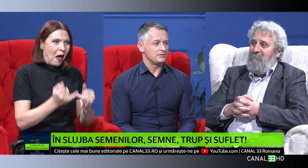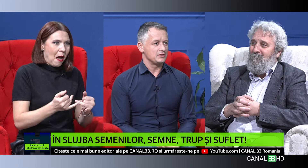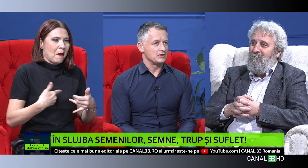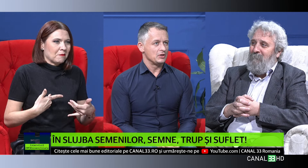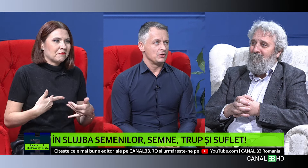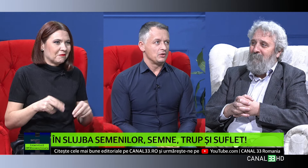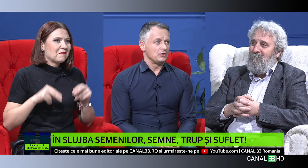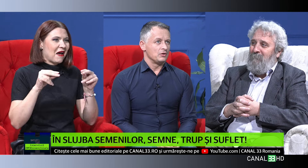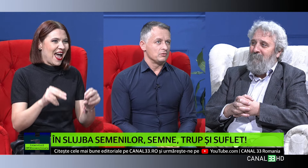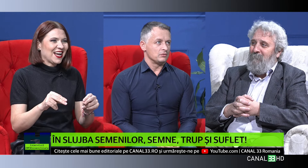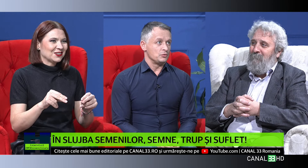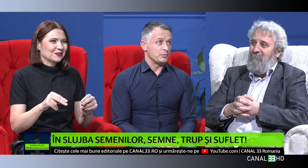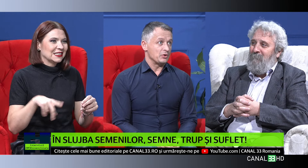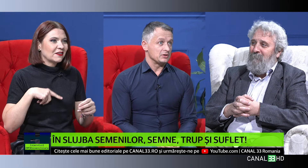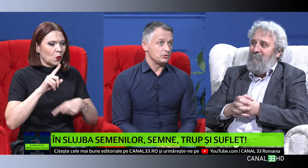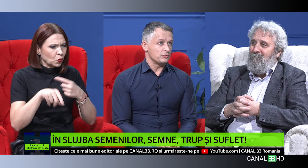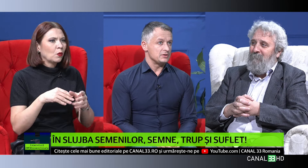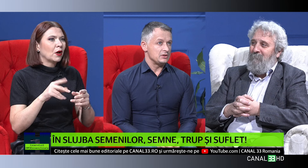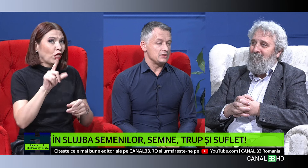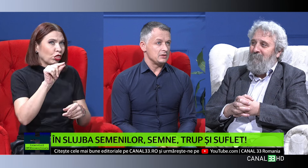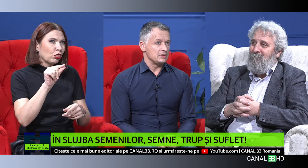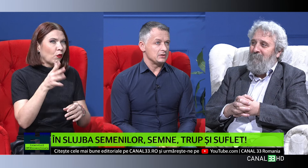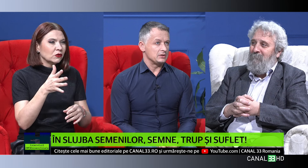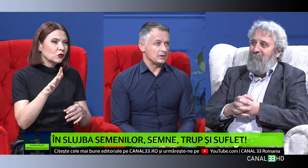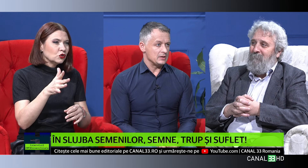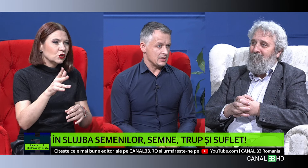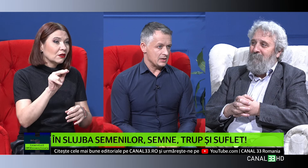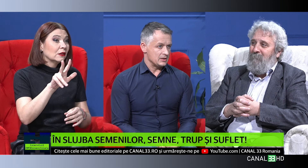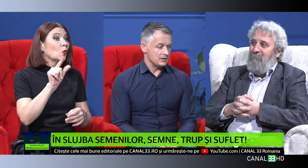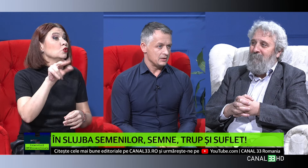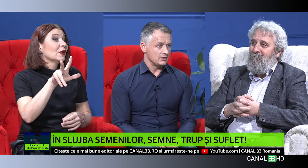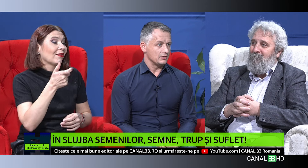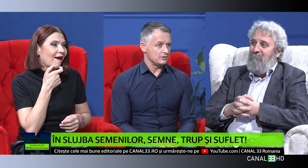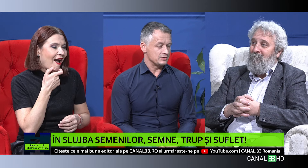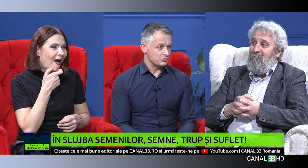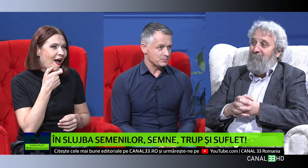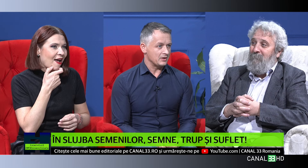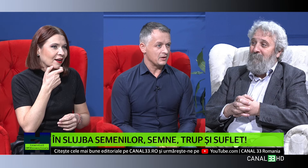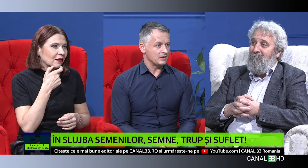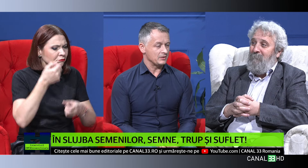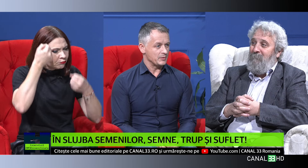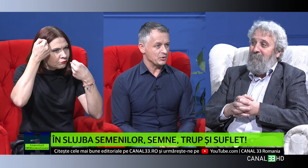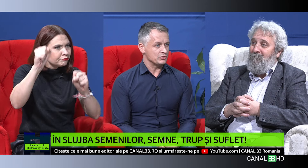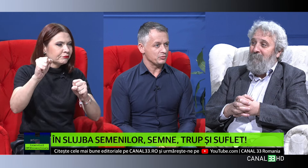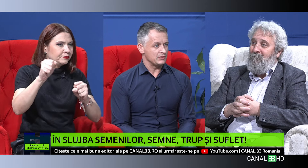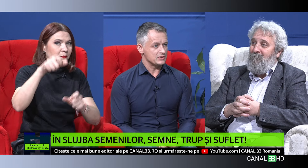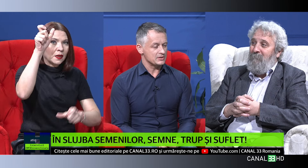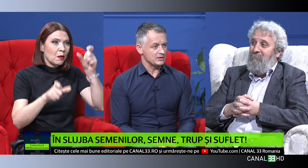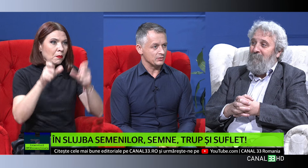fi, după o perioadă de 23 de ani, în slujba persoanelor cu deficiență de